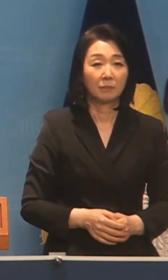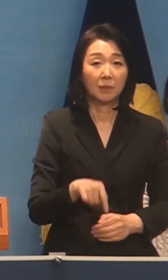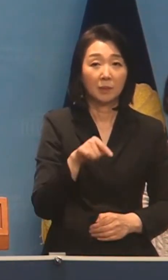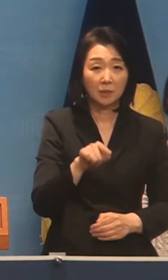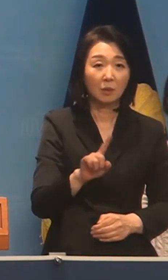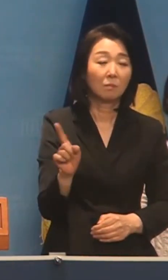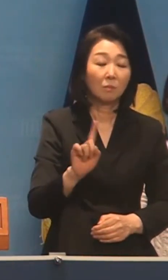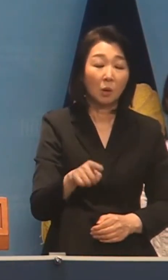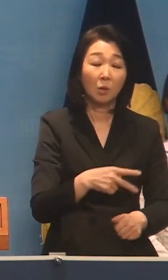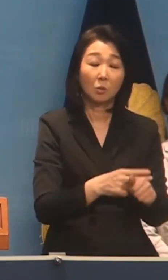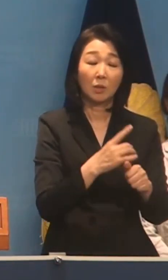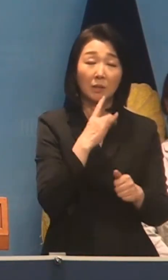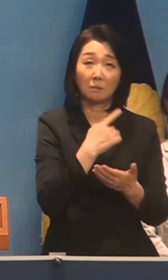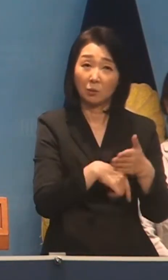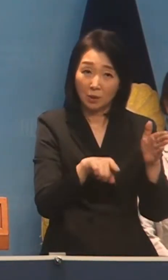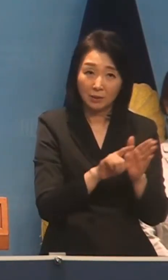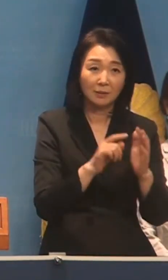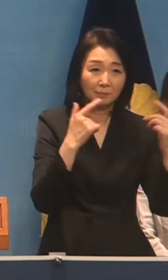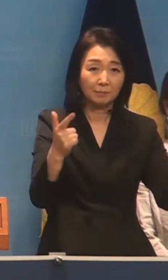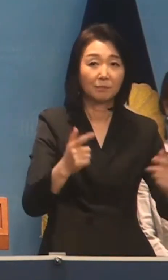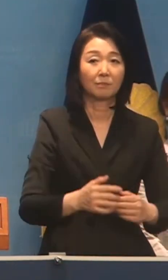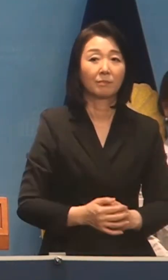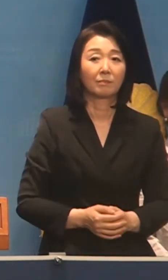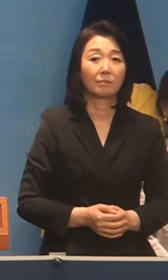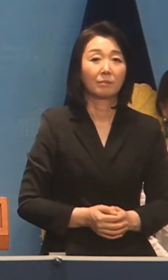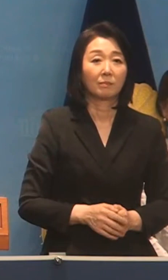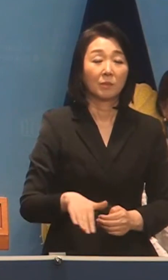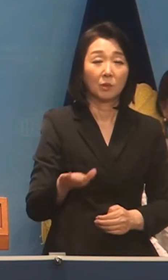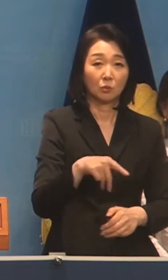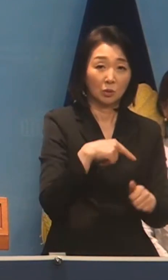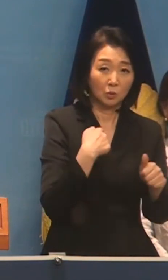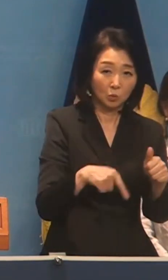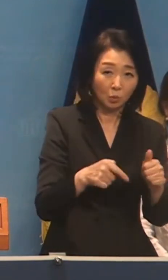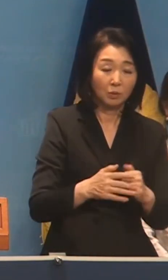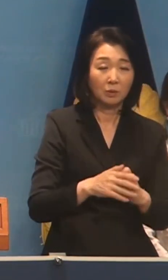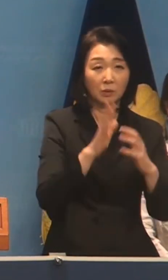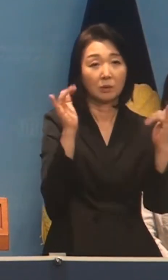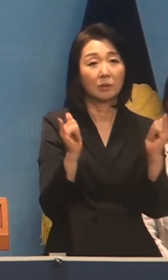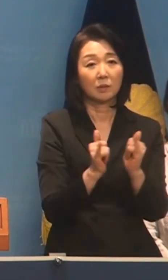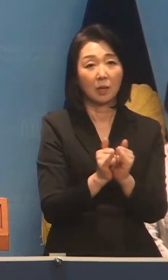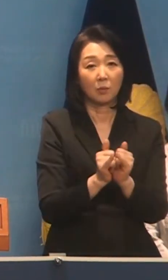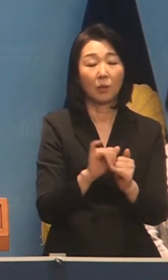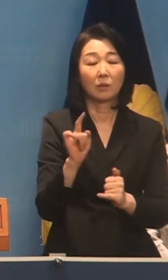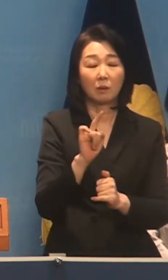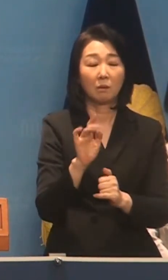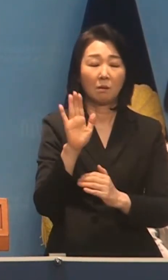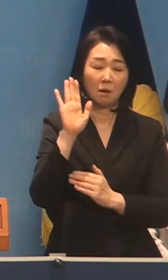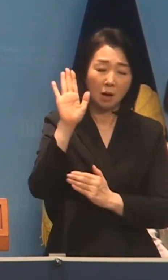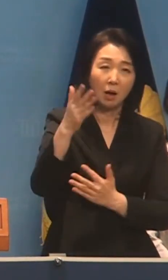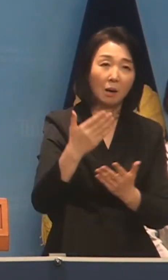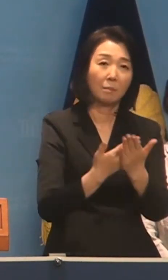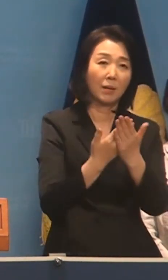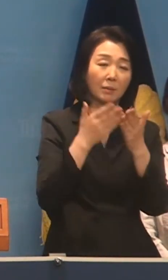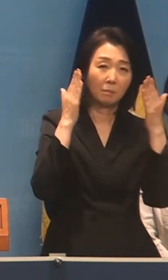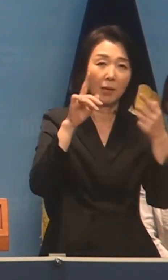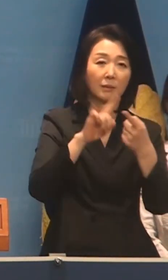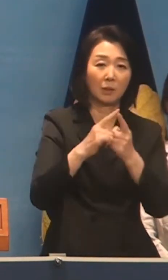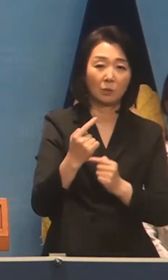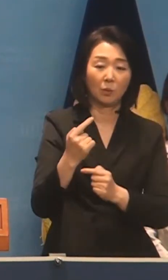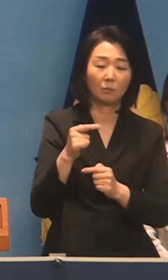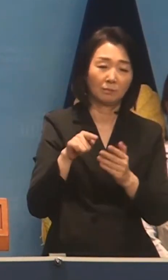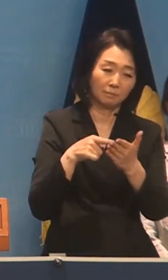이것은 단순히 교사들만을 위한 것이 아닙니다. 우리 교육이, 우리 사회가 더 나은 방향으로 나아가기